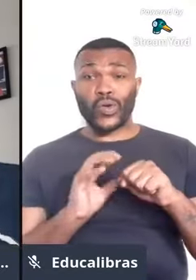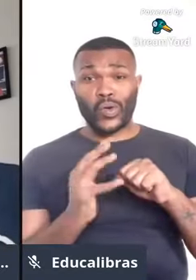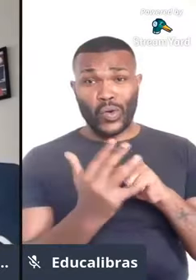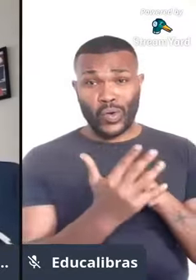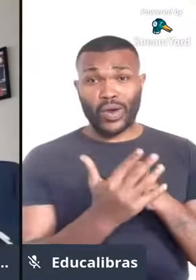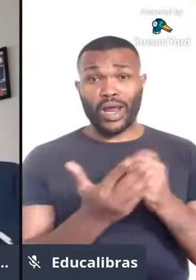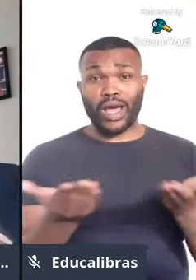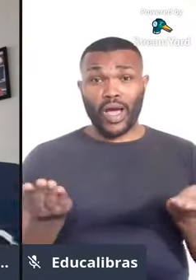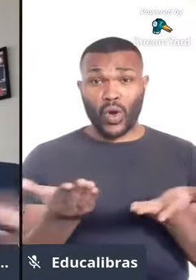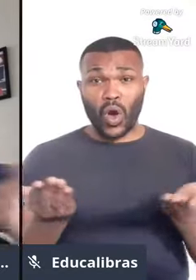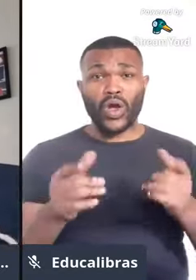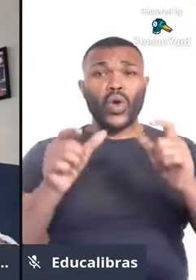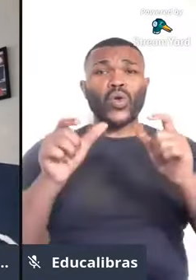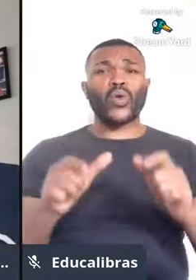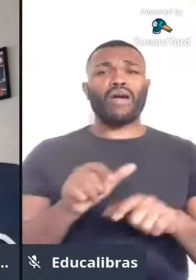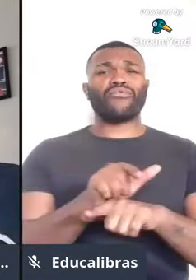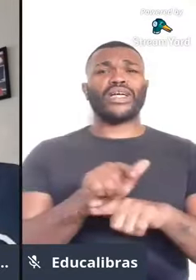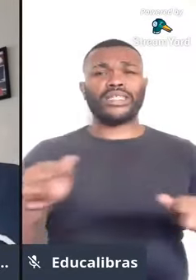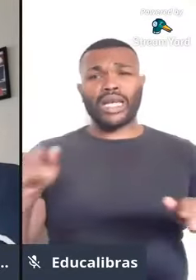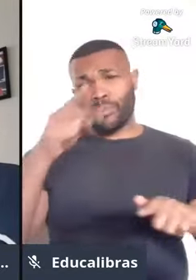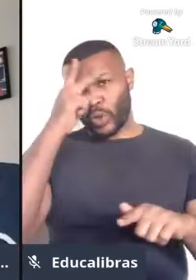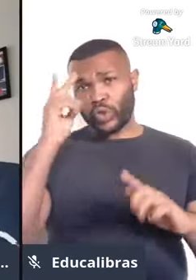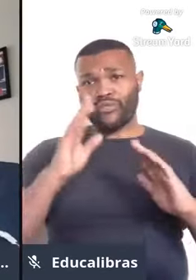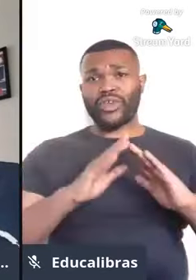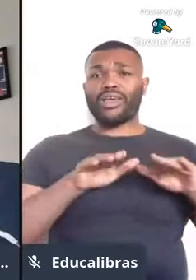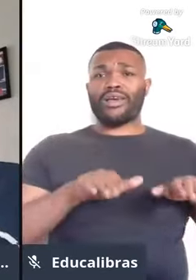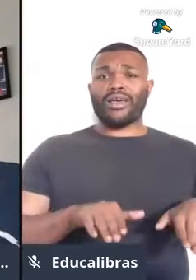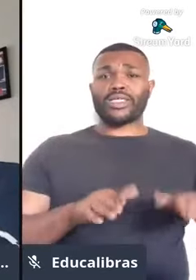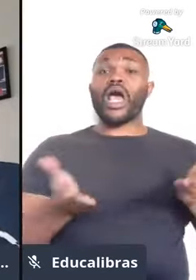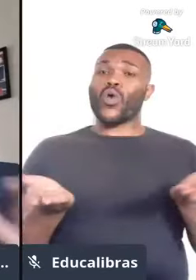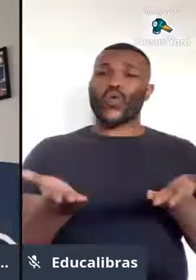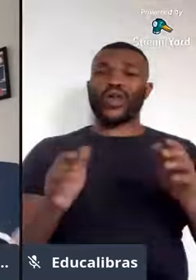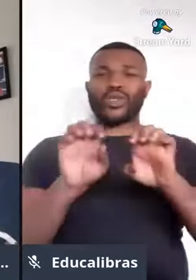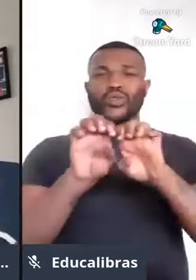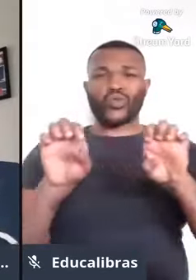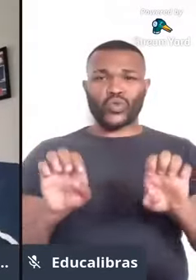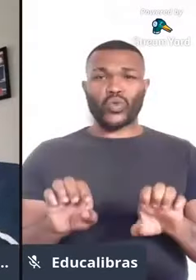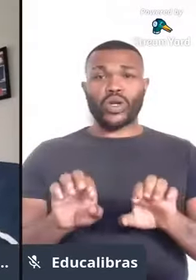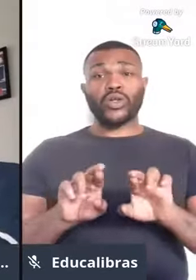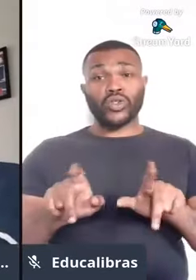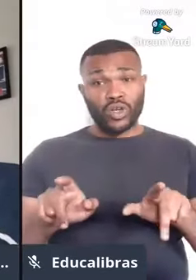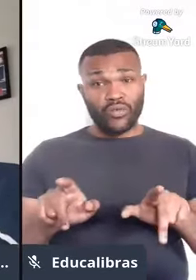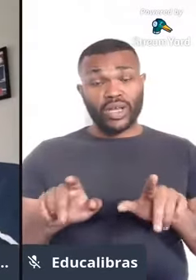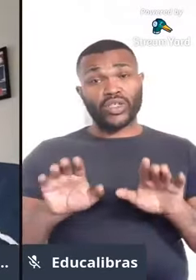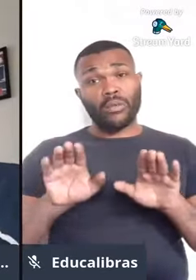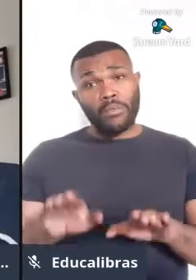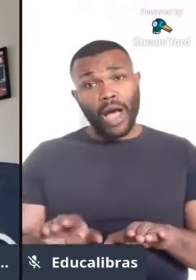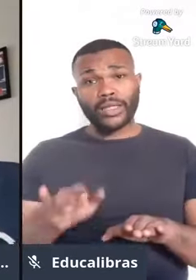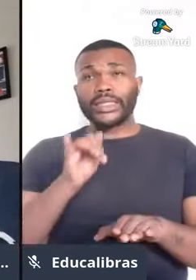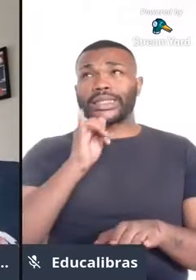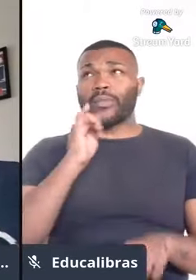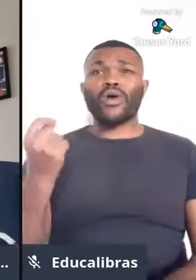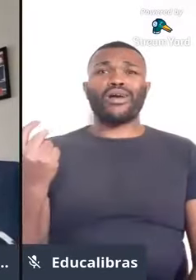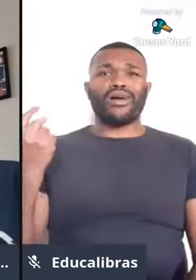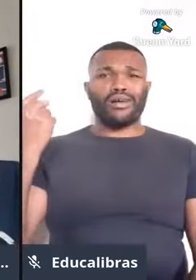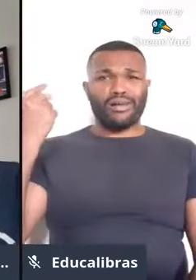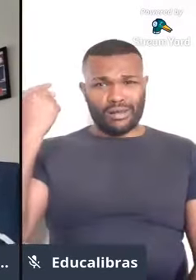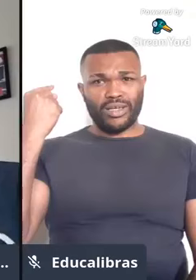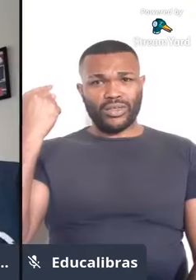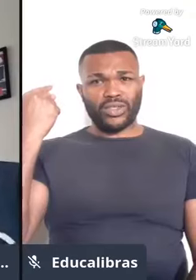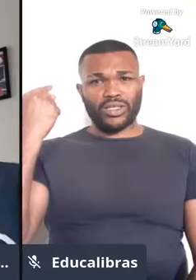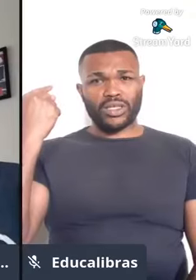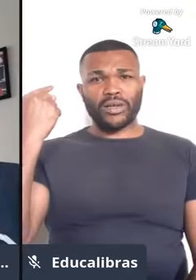vazias, todo mundo está em casa, é uma situação estrutural diferente. Mas num cotidiano habitual, digamos,